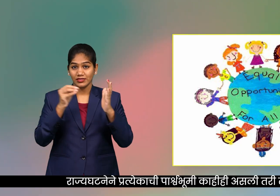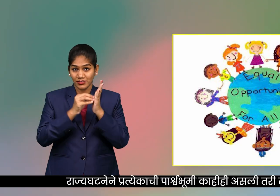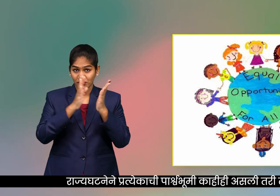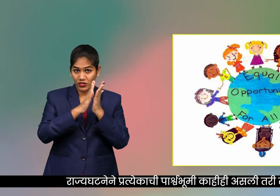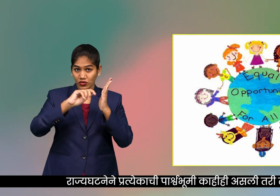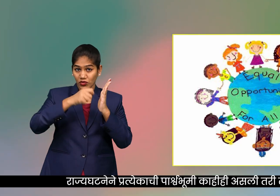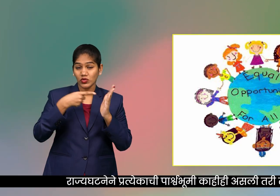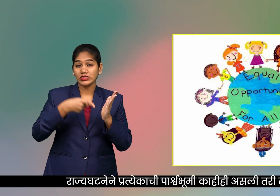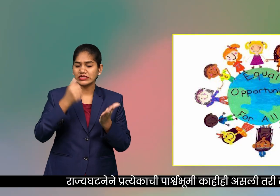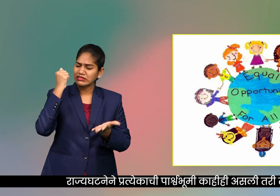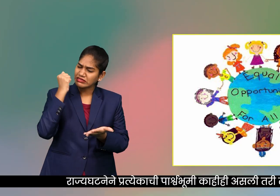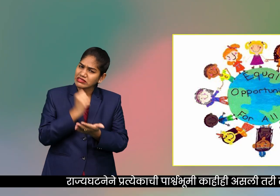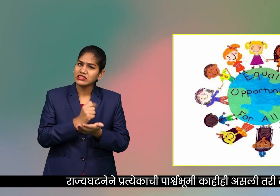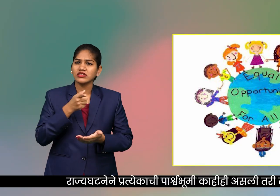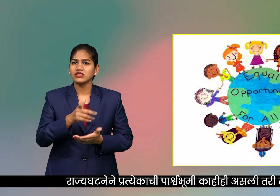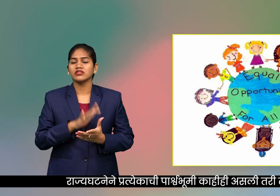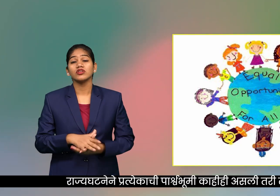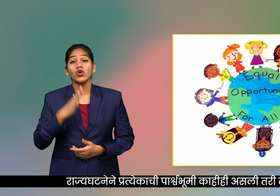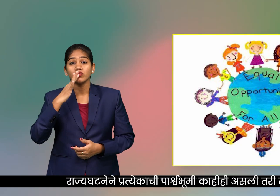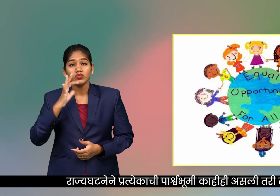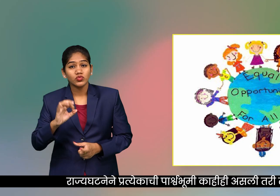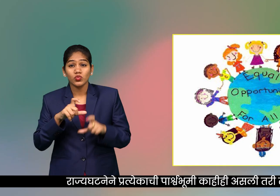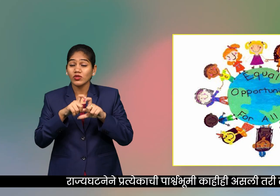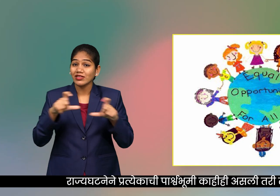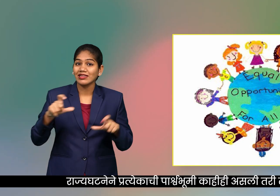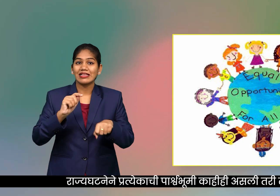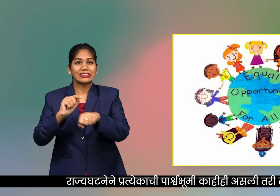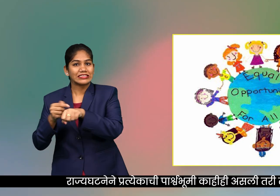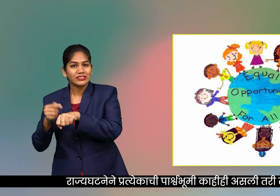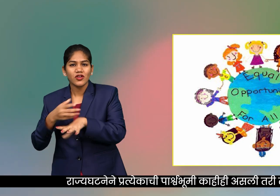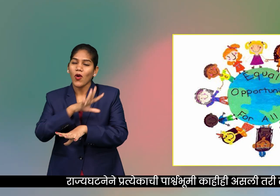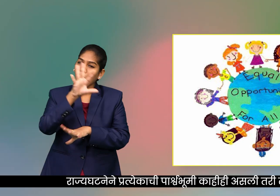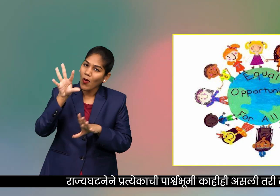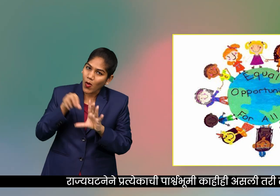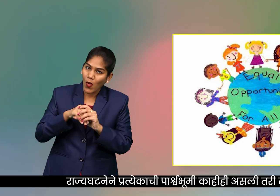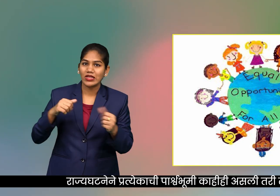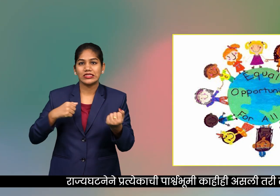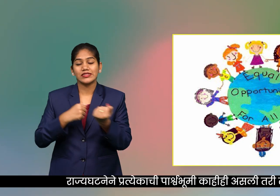राज्यघटनेने प्रत्येकाची पार्श्वभूमी काहीही असली तरी त्यांना नोकऱ्या मिळवण्याची